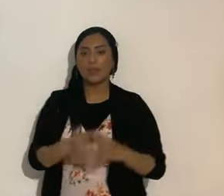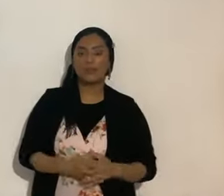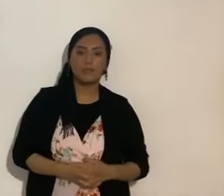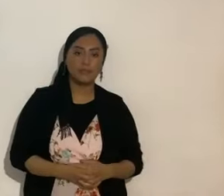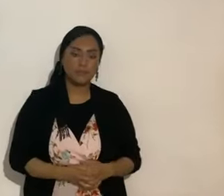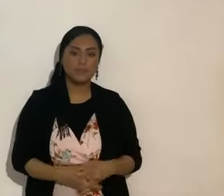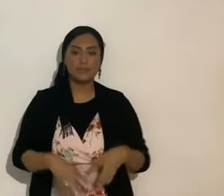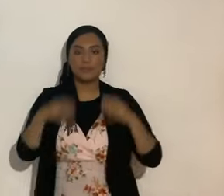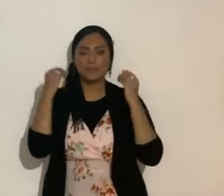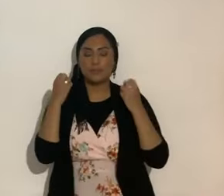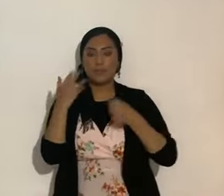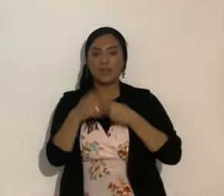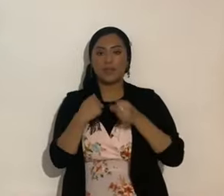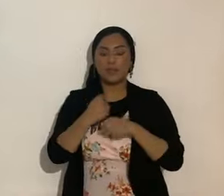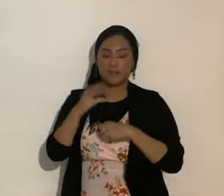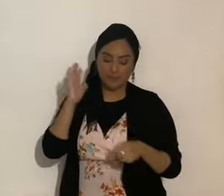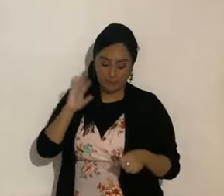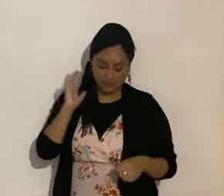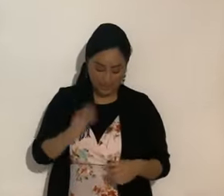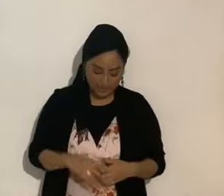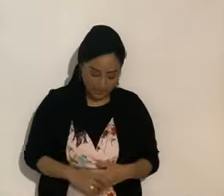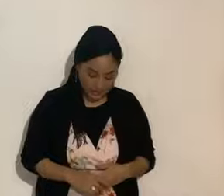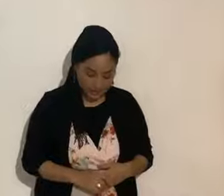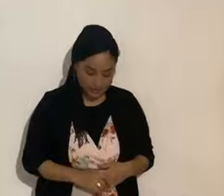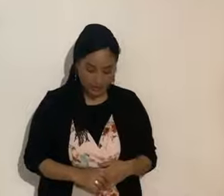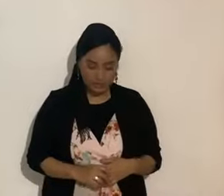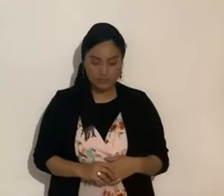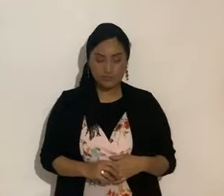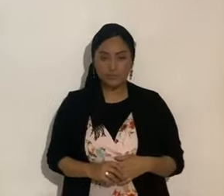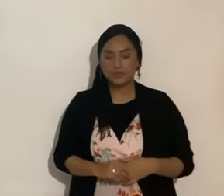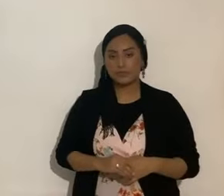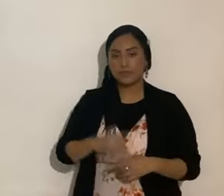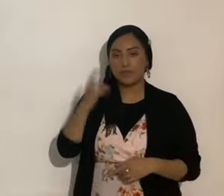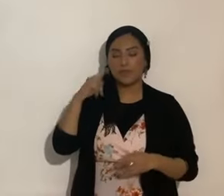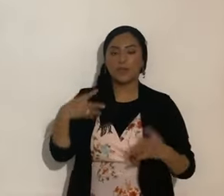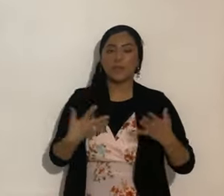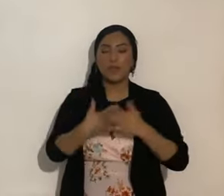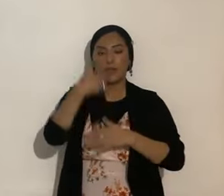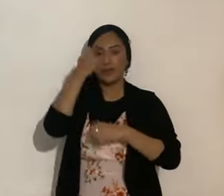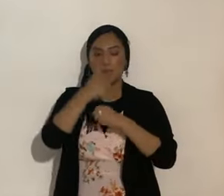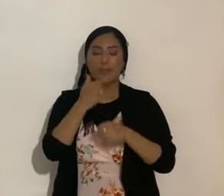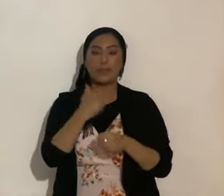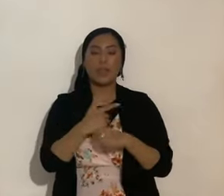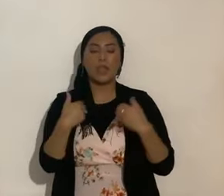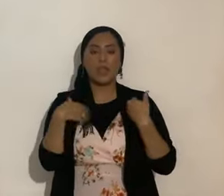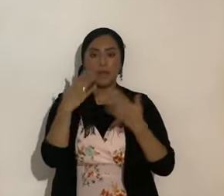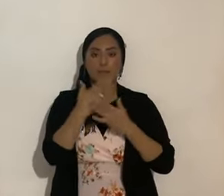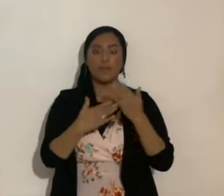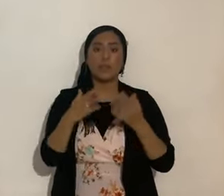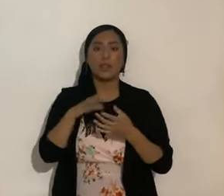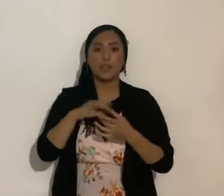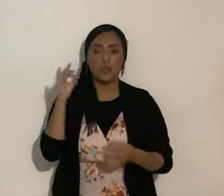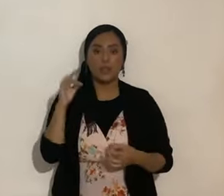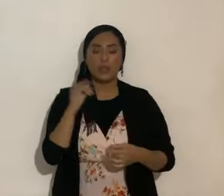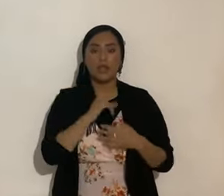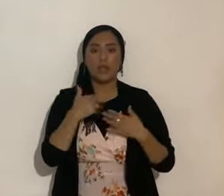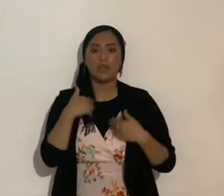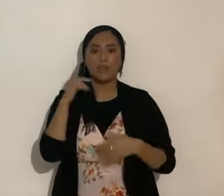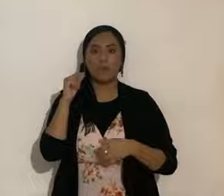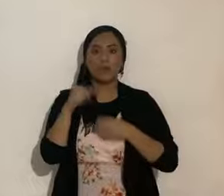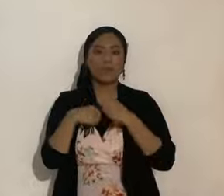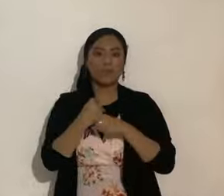ministrado desde muchos años. Entonces, a ver, para los nuevecitos, habemos almas que tenemos, yo tengo 20